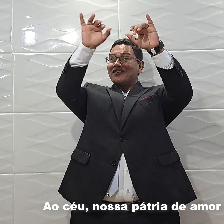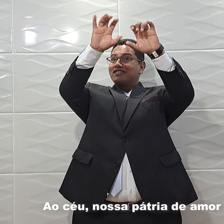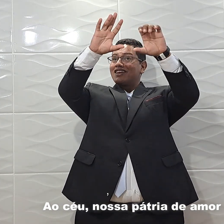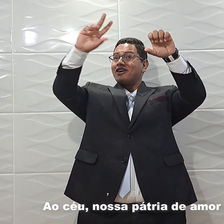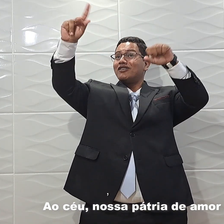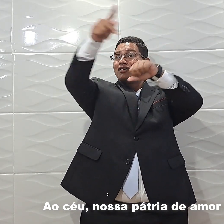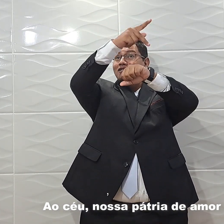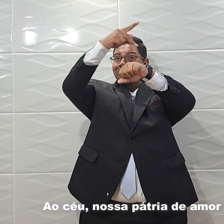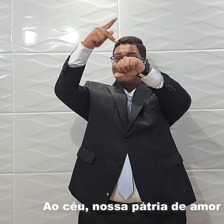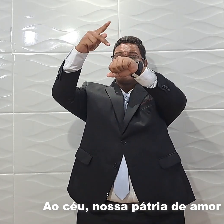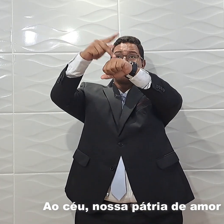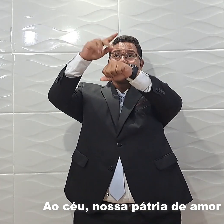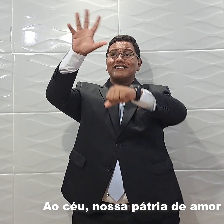pátria de amor